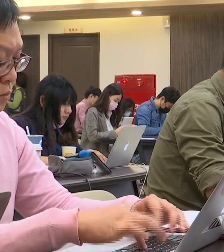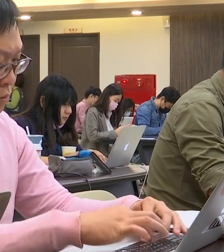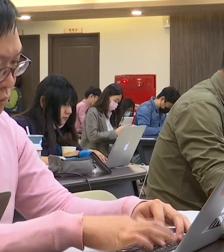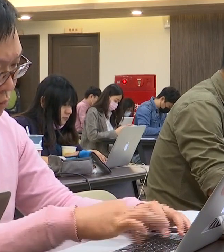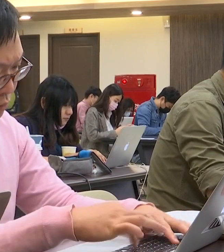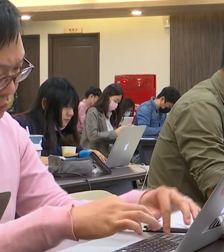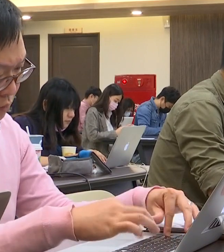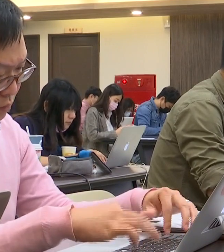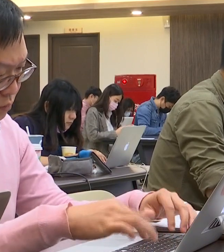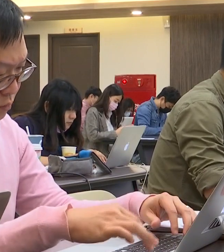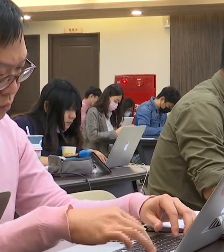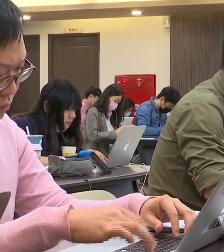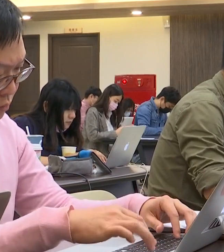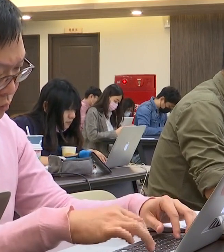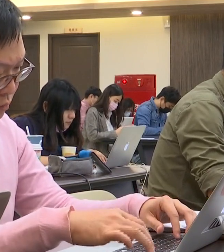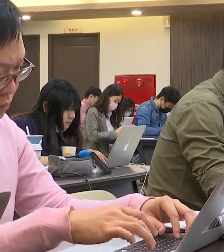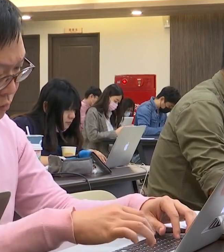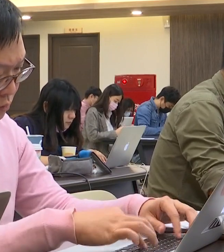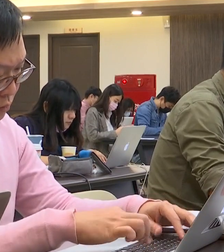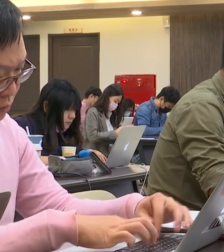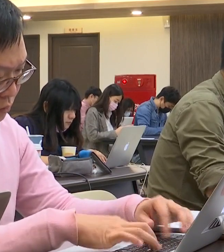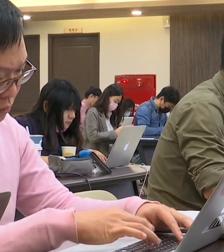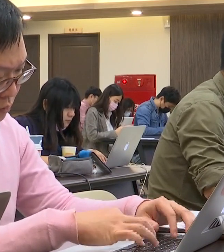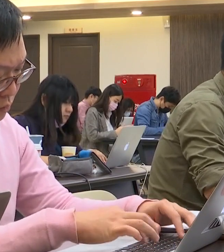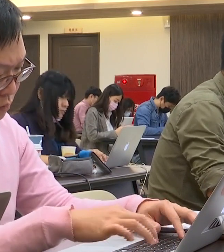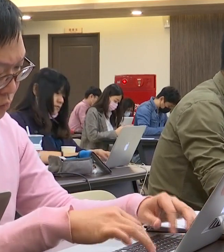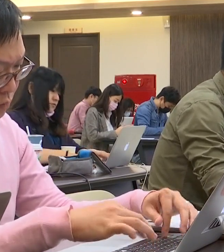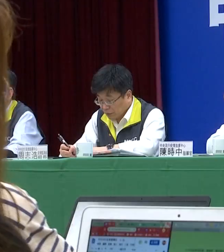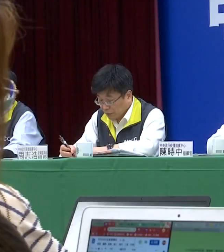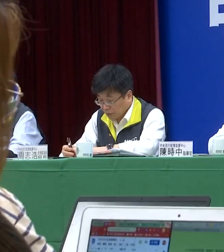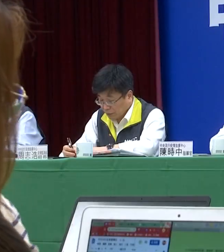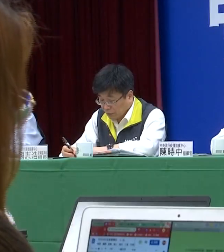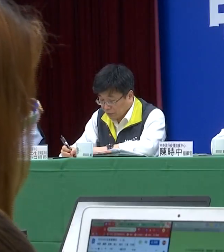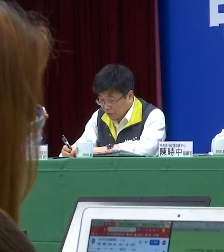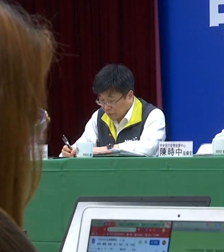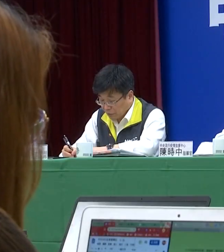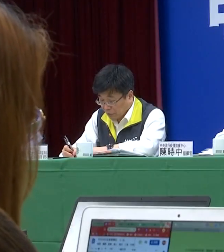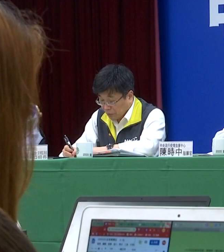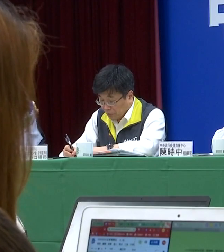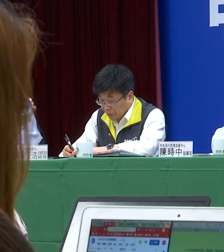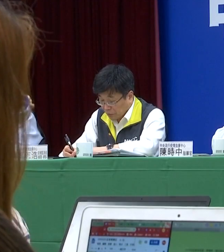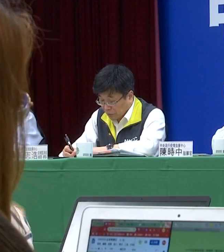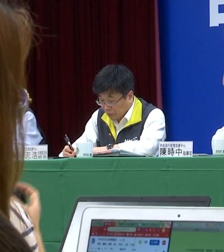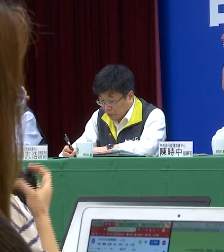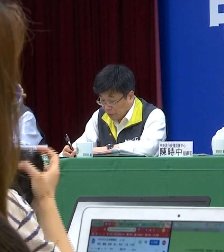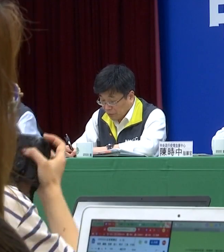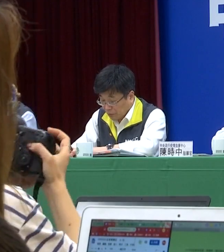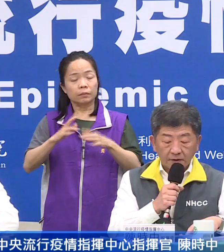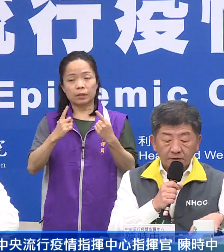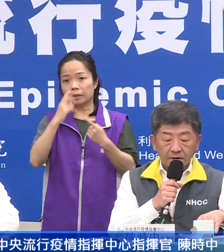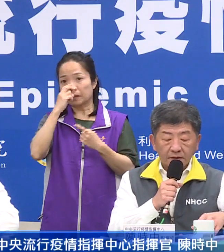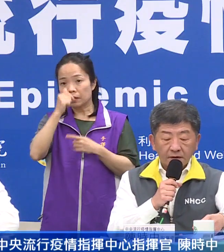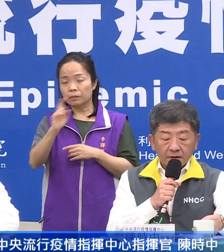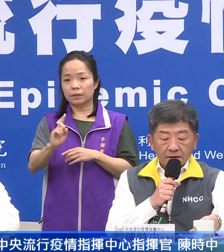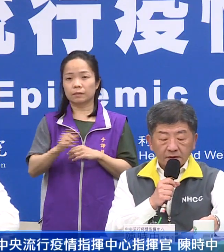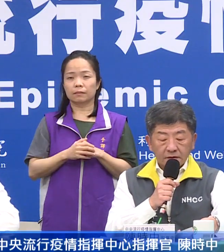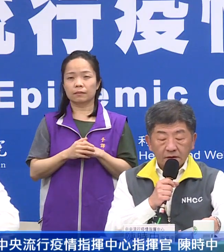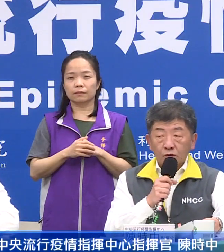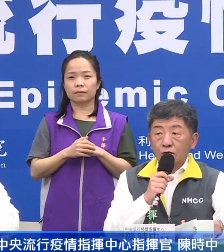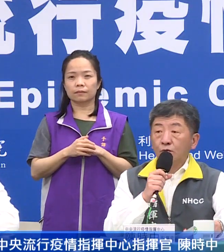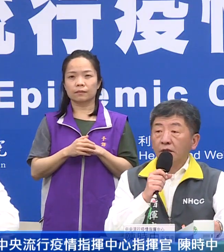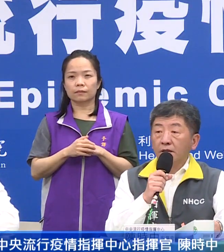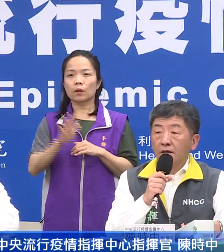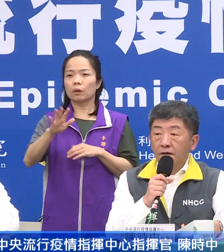继案175之后第二个5岁以下的确诊儿童。两名儿童主要都是发烧症状。 有一位